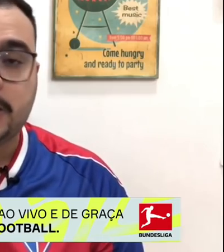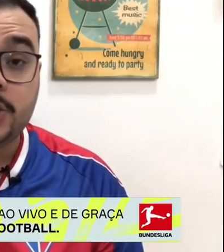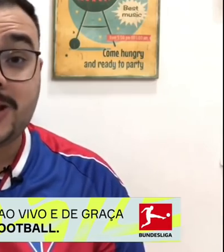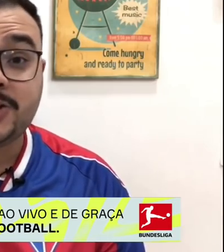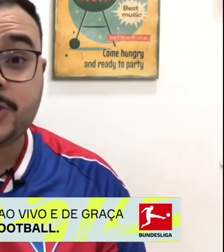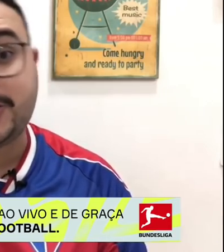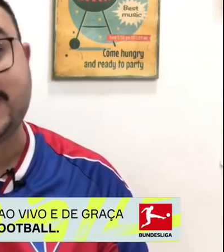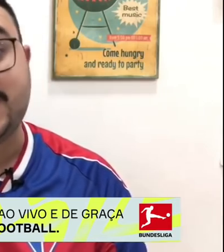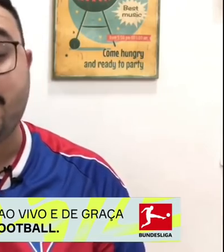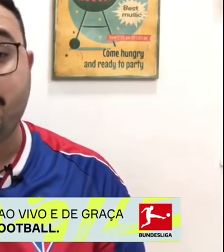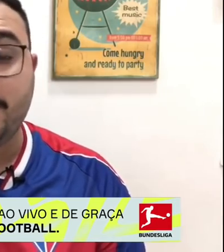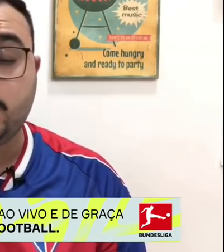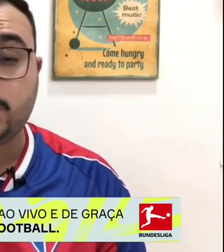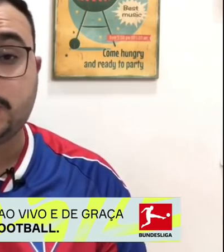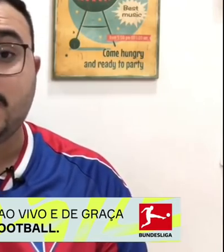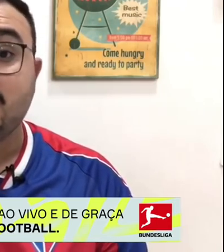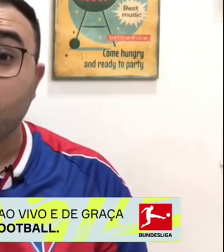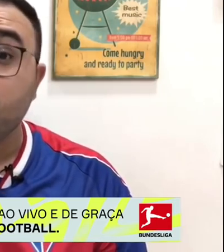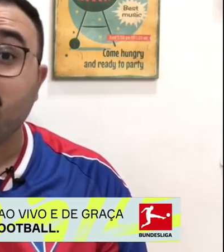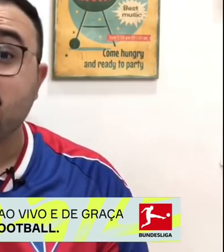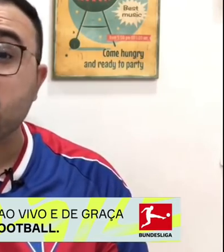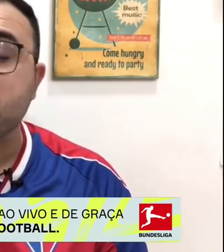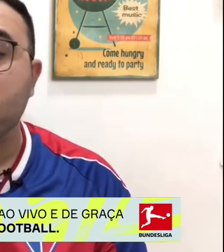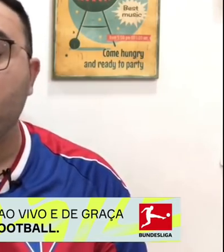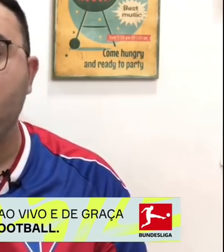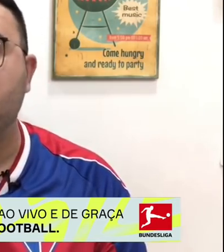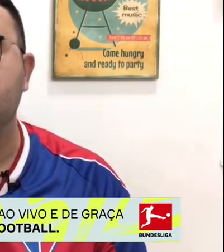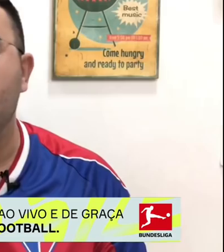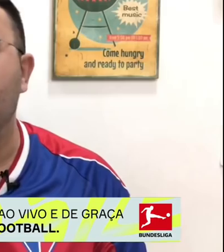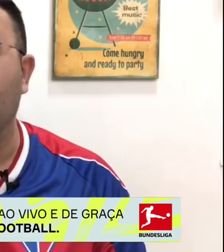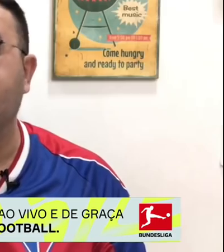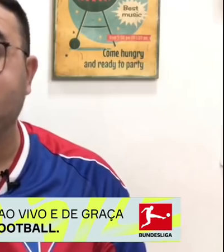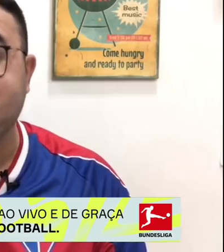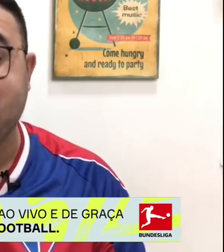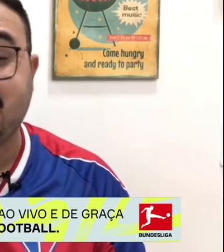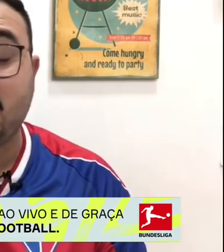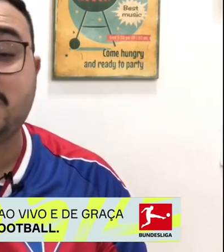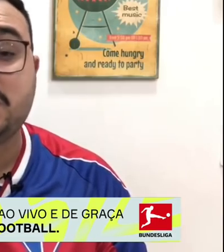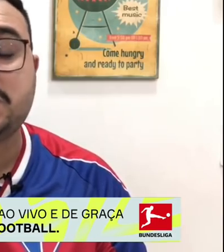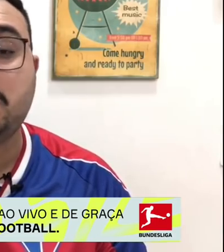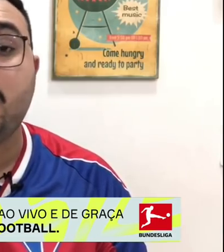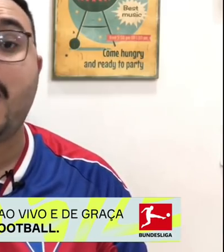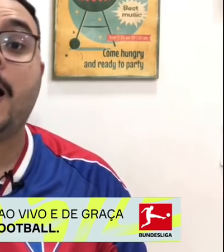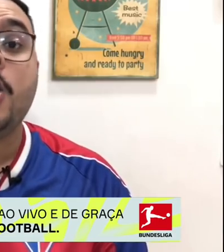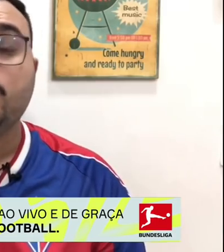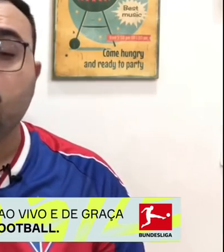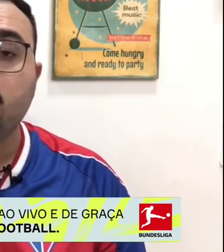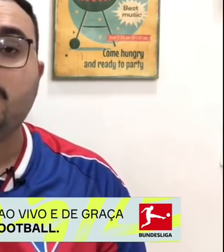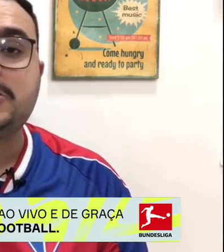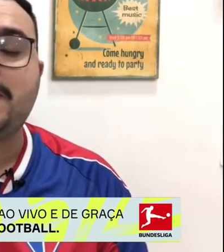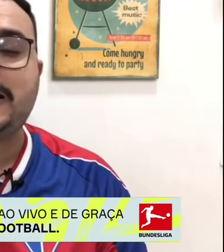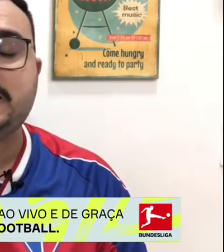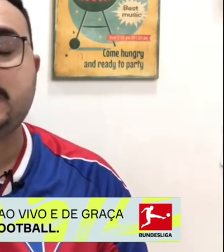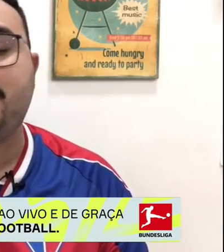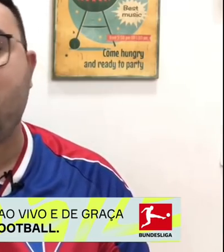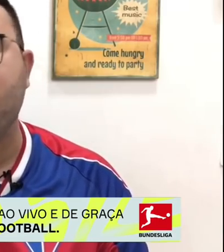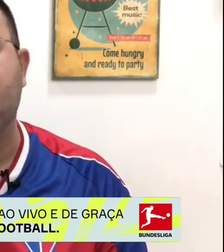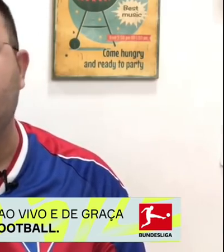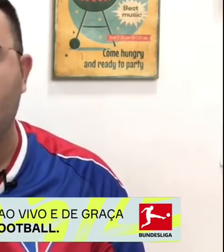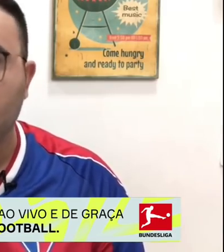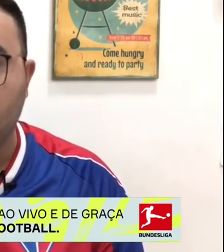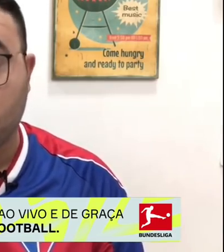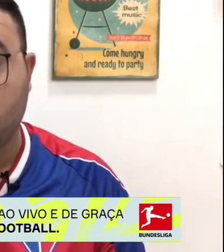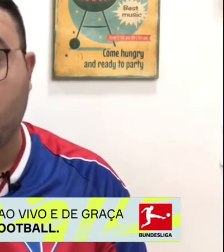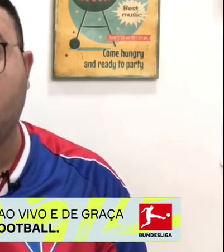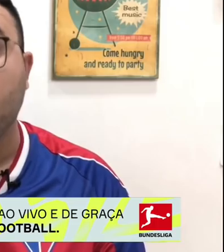Notícias, estatísticas, vídeos, notificações em tempo real sobre o Fortaleza na tela do seu celular. Tudo que você precisa pra